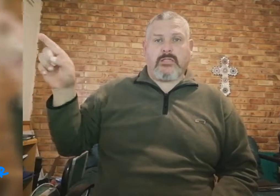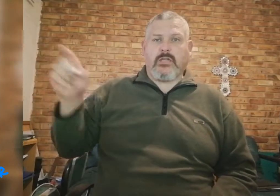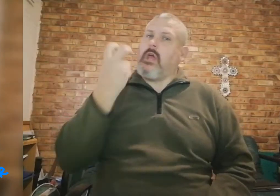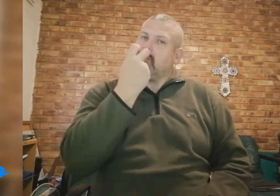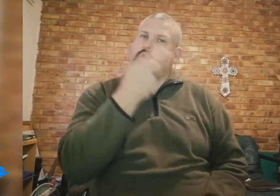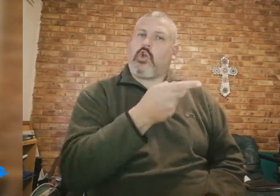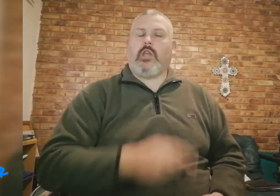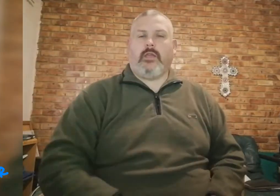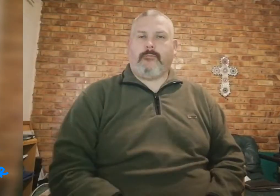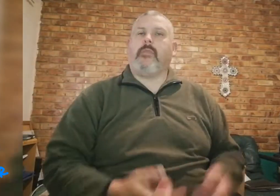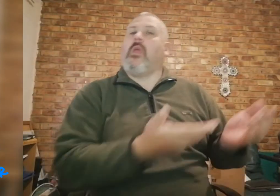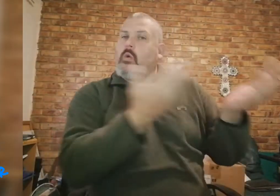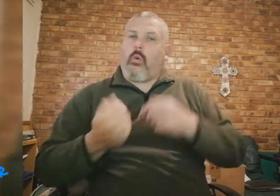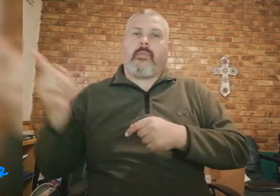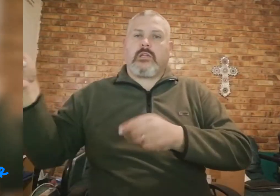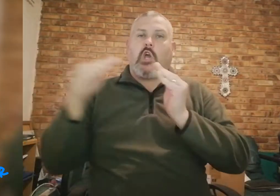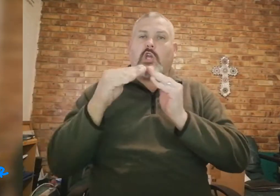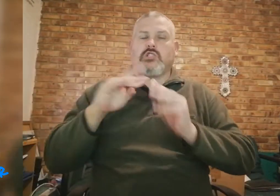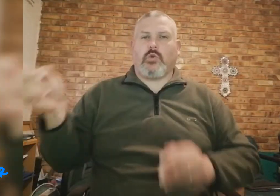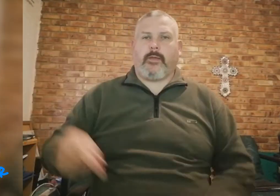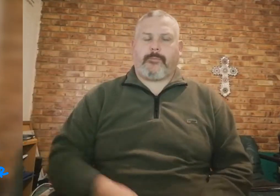Cornelius, soek u, kom na sy huis toe.